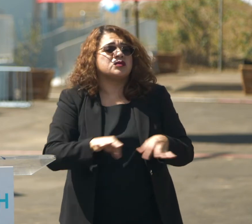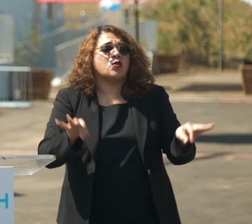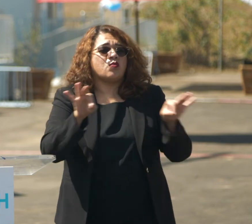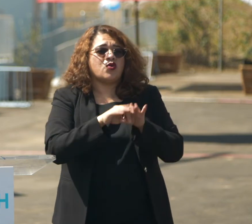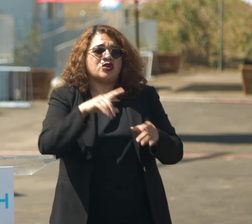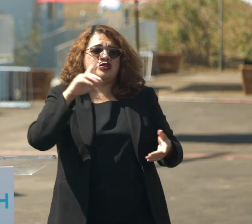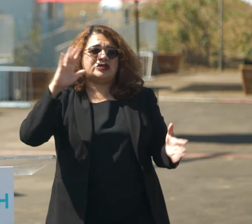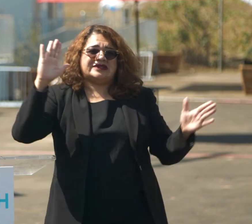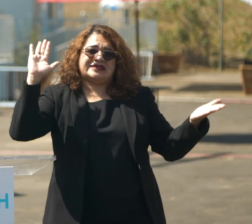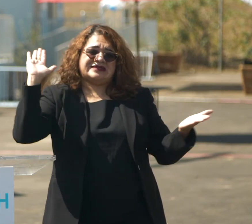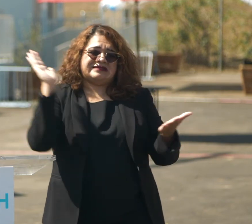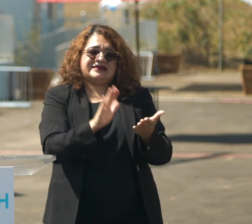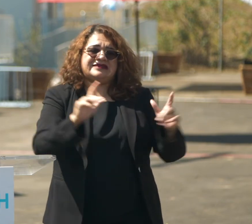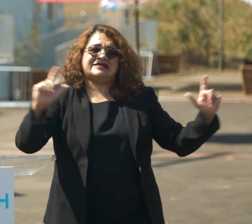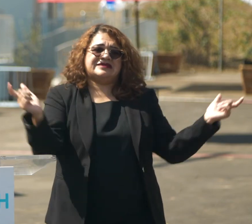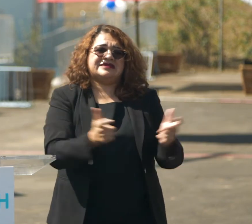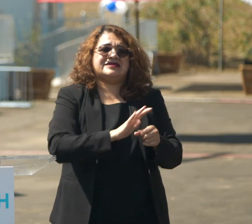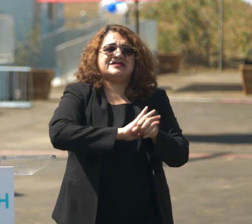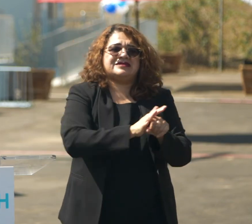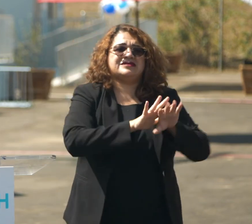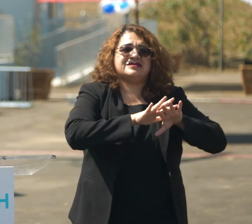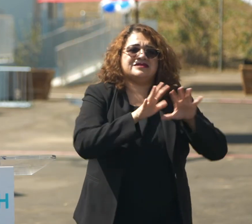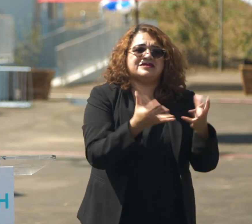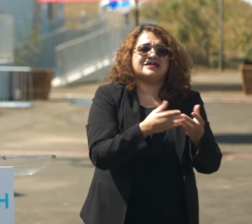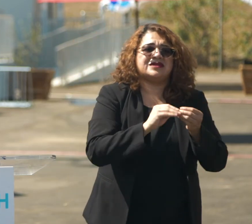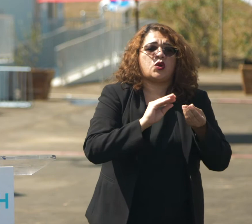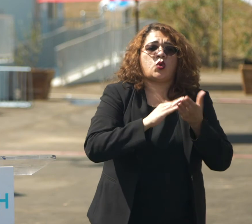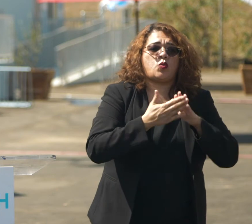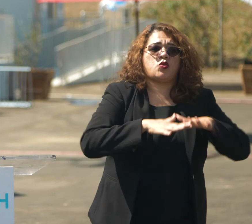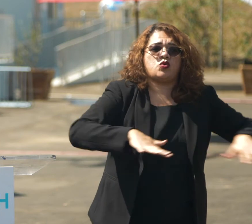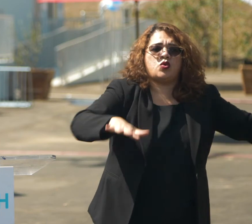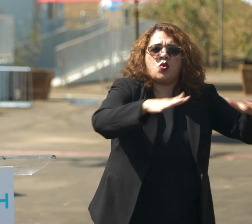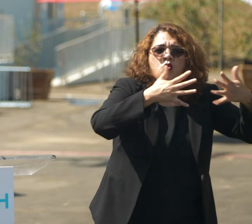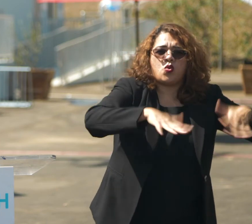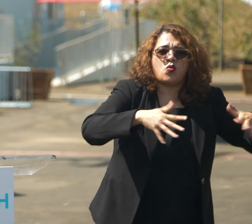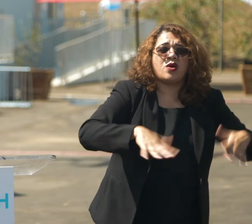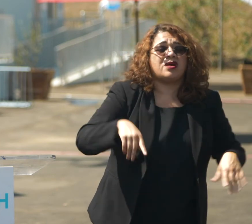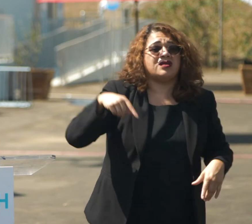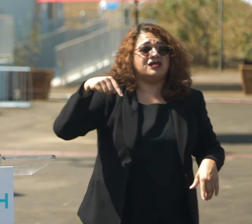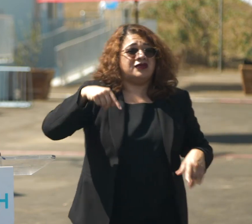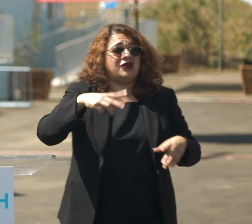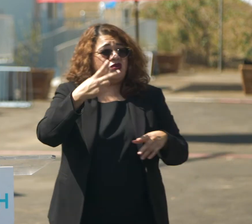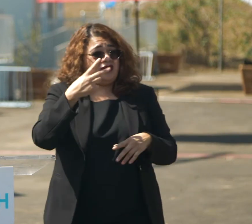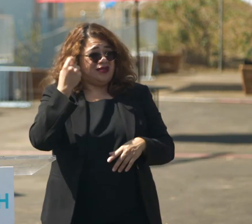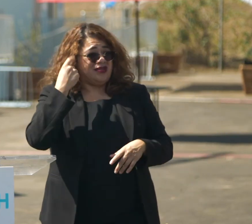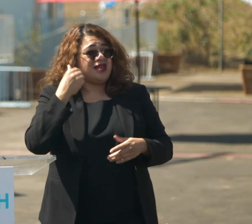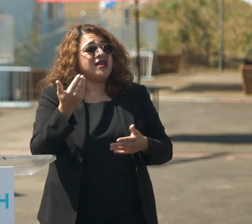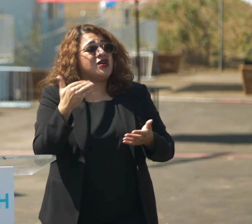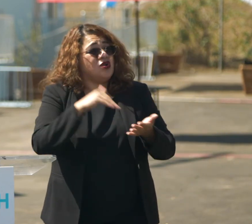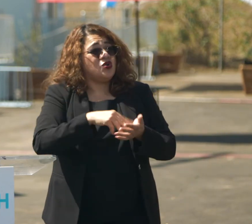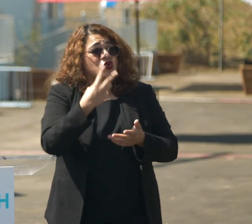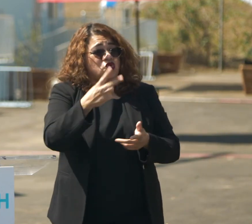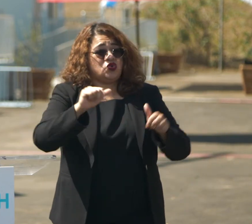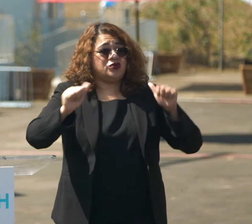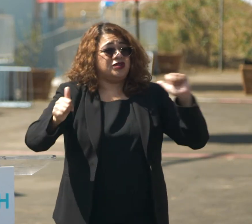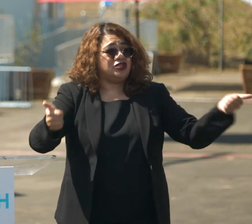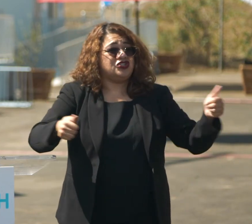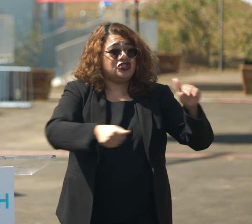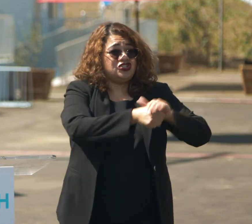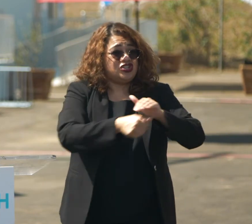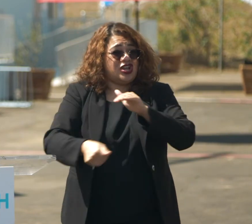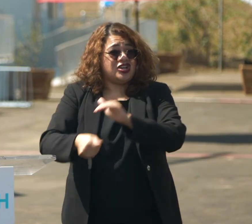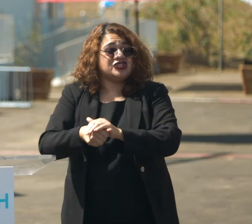COVID-19. Ahorita operamos dos refugios temporales. Long Beach ha experimentado un aumento